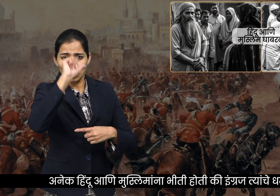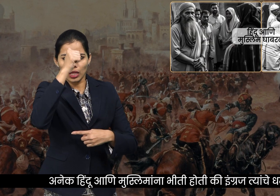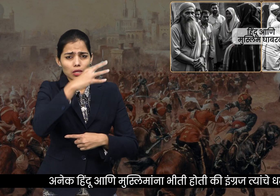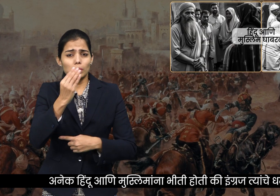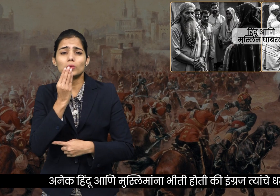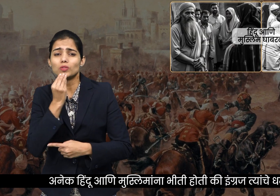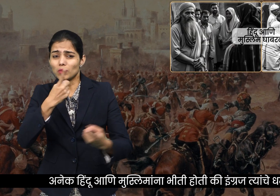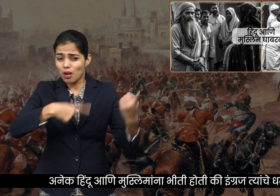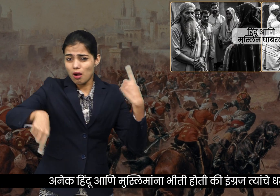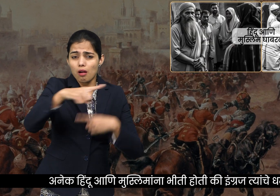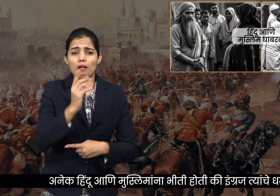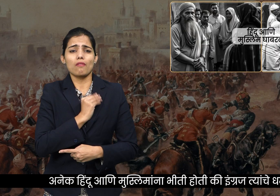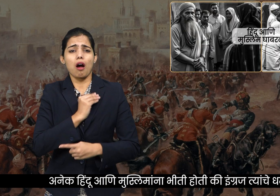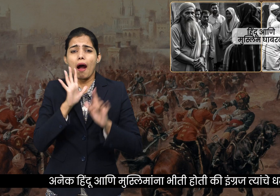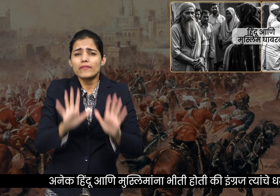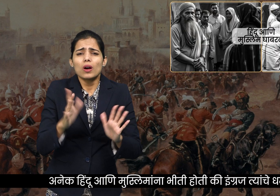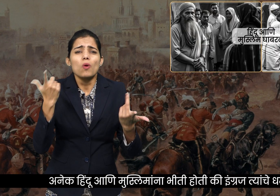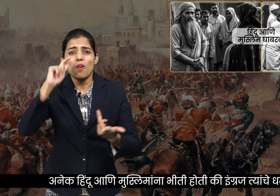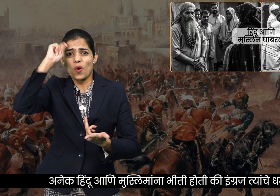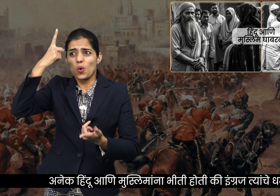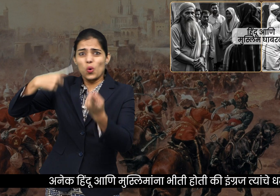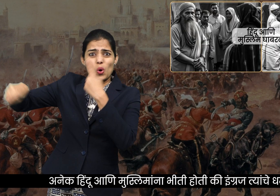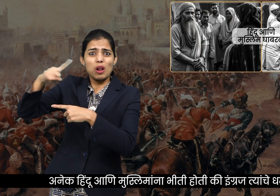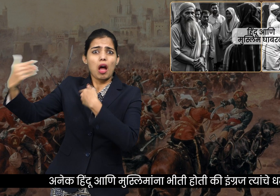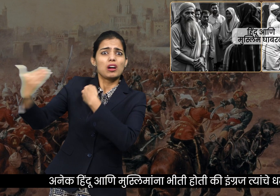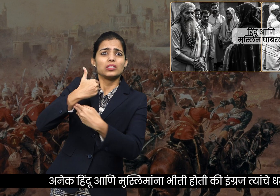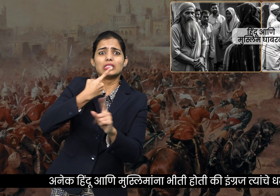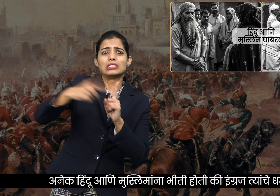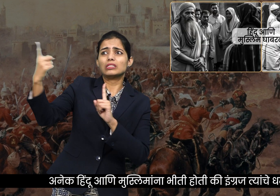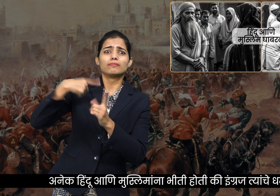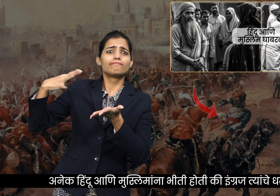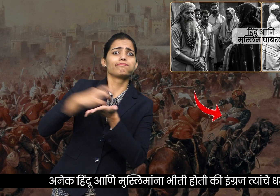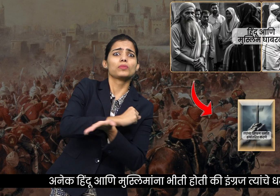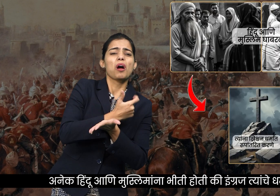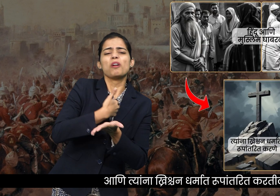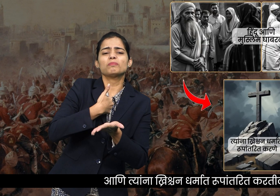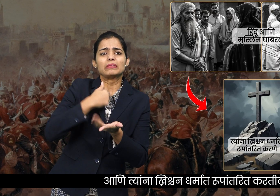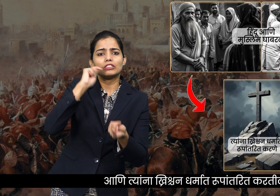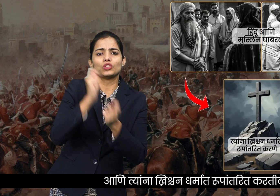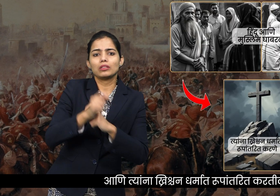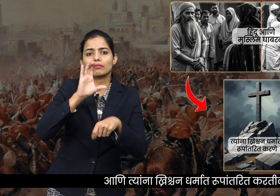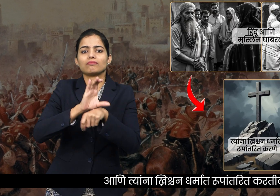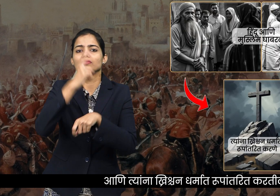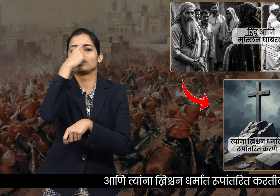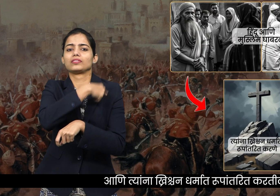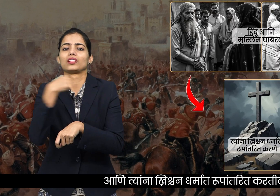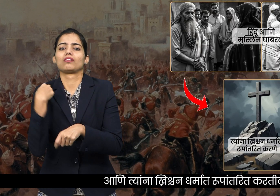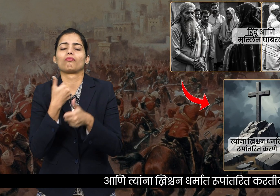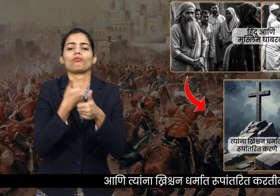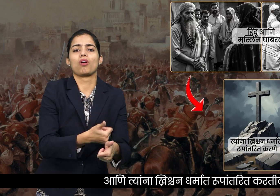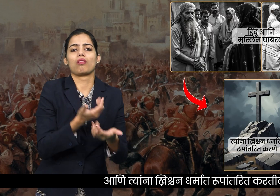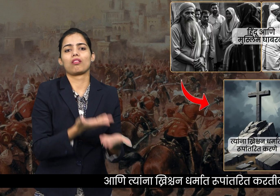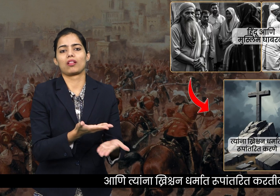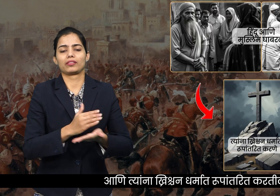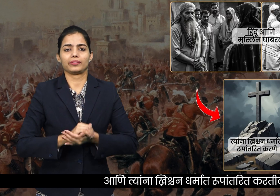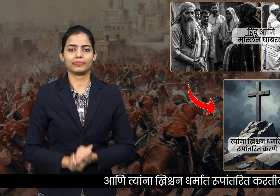अनेक हिंदू आणि मुसलमानांना भीती होती की इंग्रज त्यांचे धर्म नष्ट करतील आणि त्यांना ख्रिश्चन